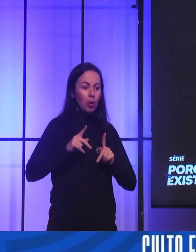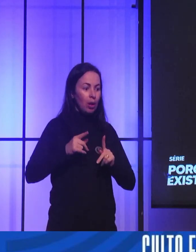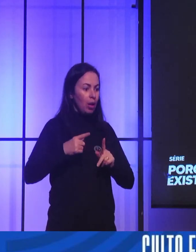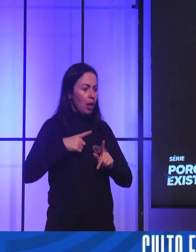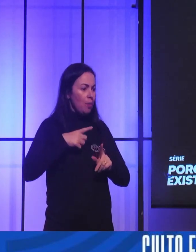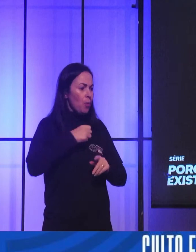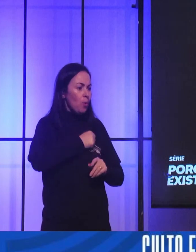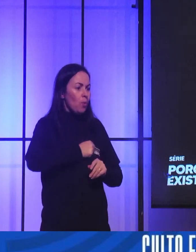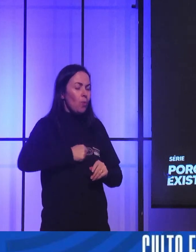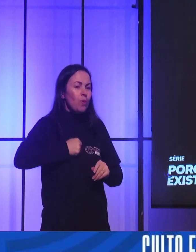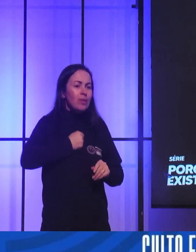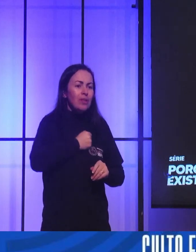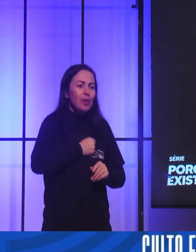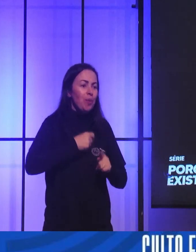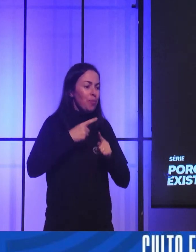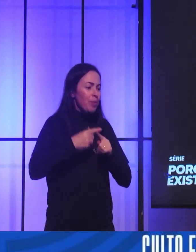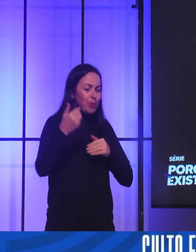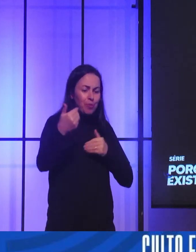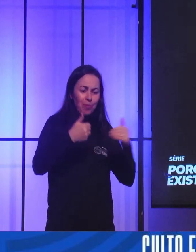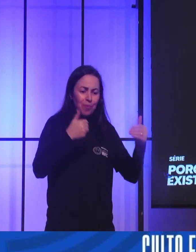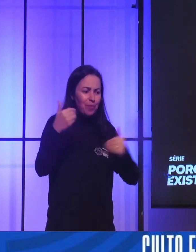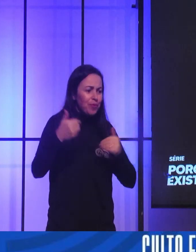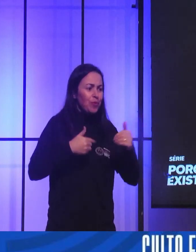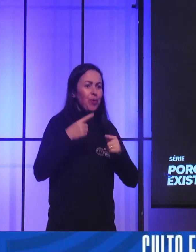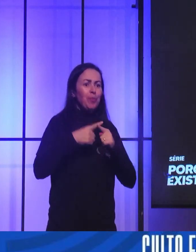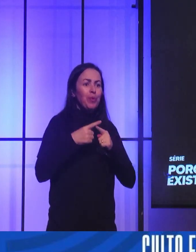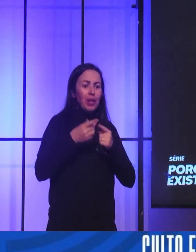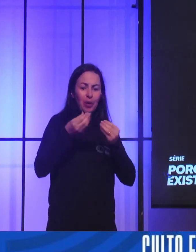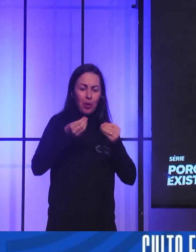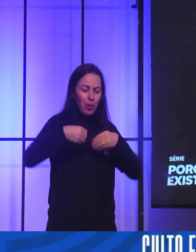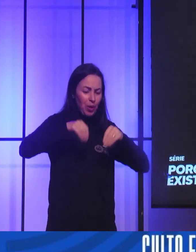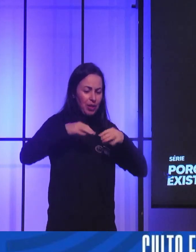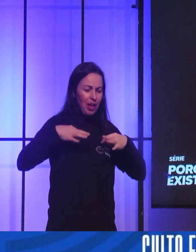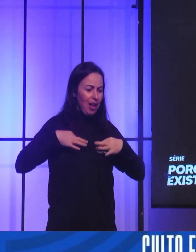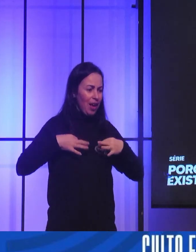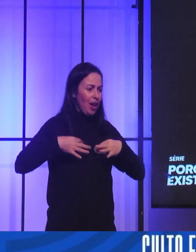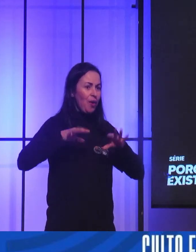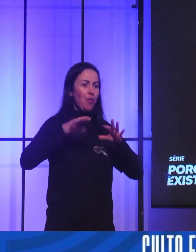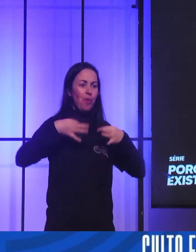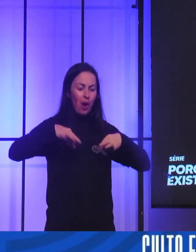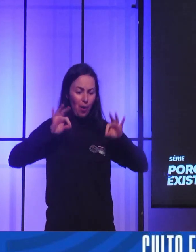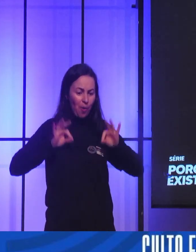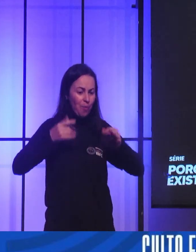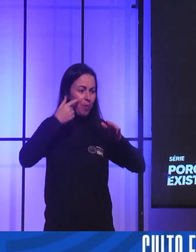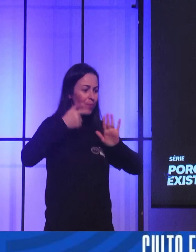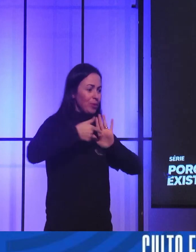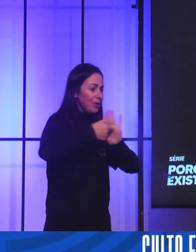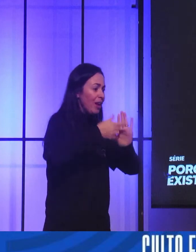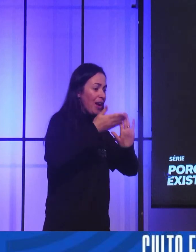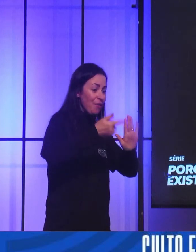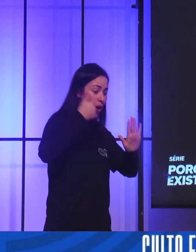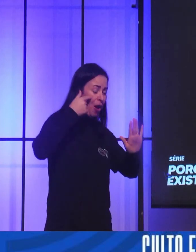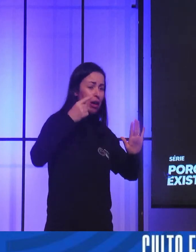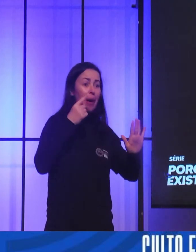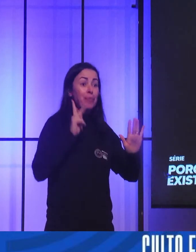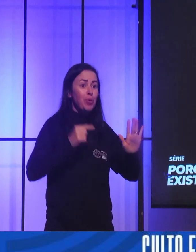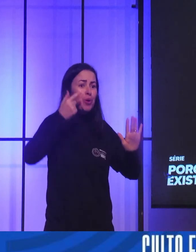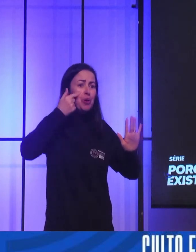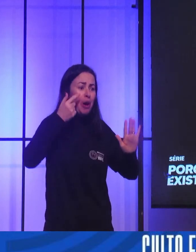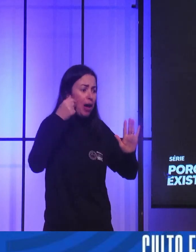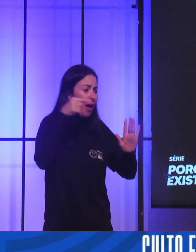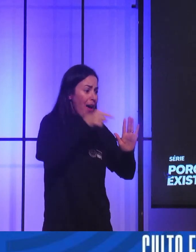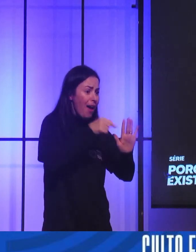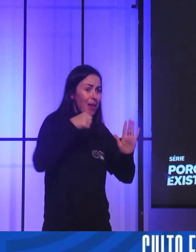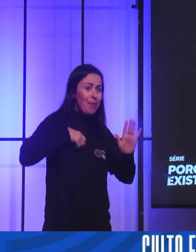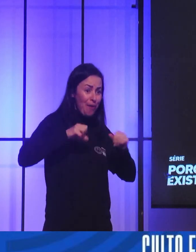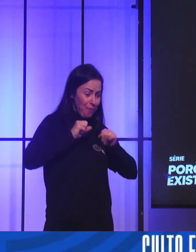tanta falta que elas vinham ao velório e traziam na mão um vestido, uma calça, uma roupa e diziam assim, chorando: essa